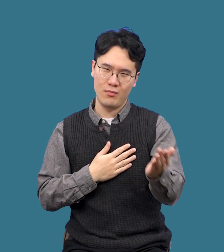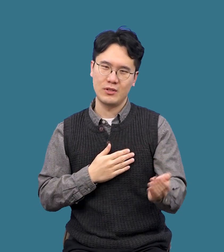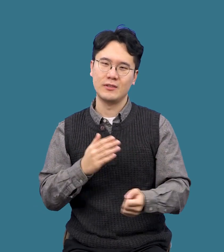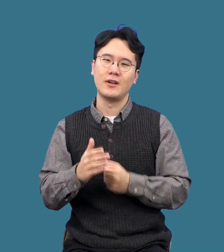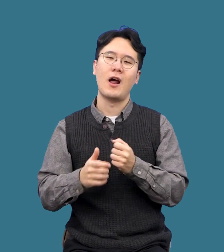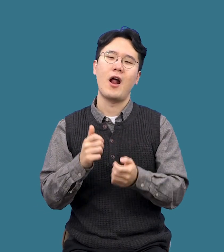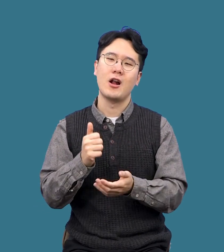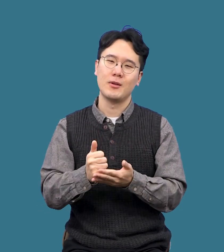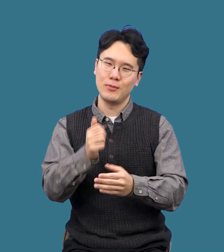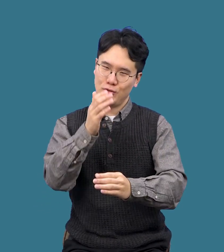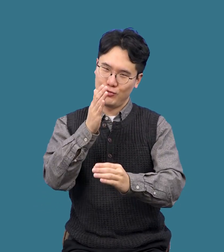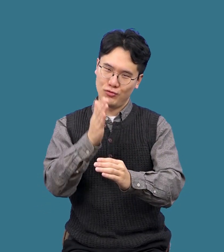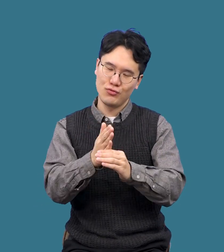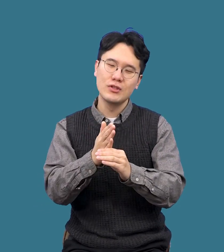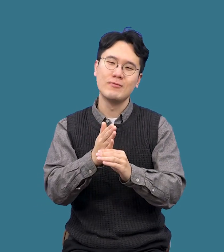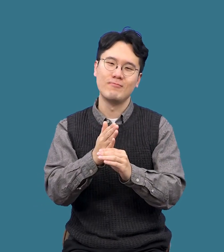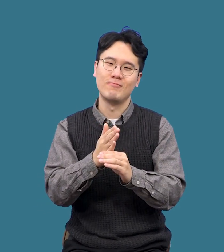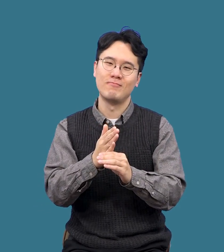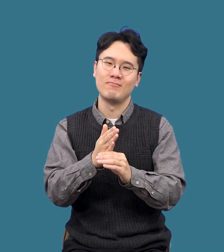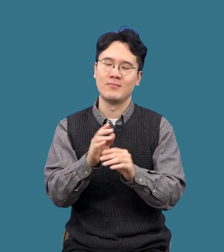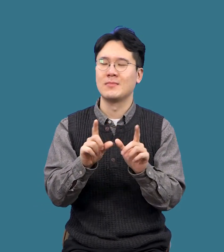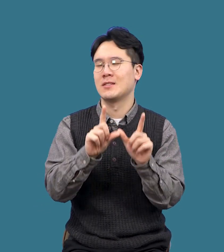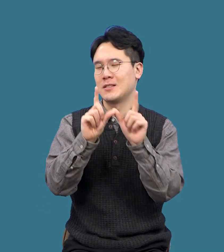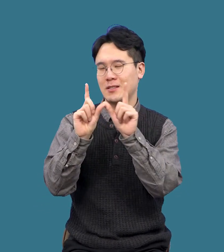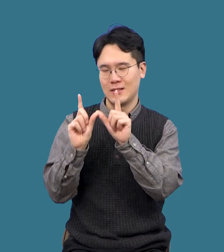것을 기대하신다는 것입니다.